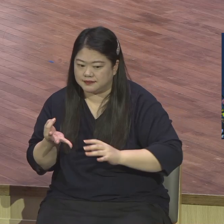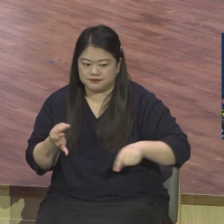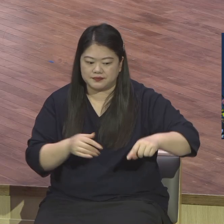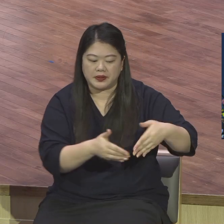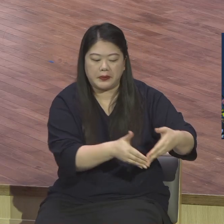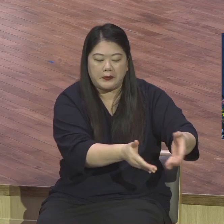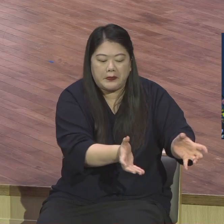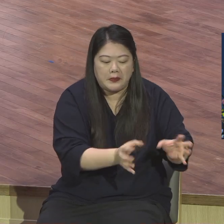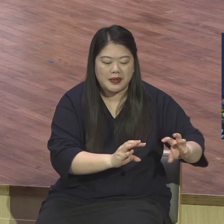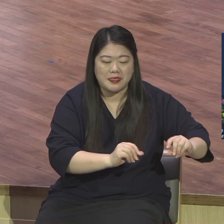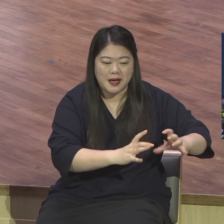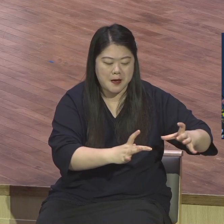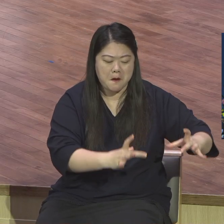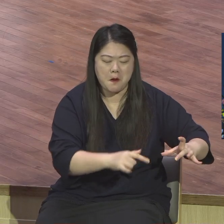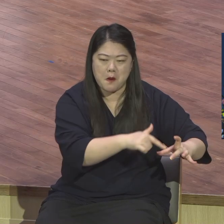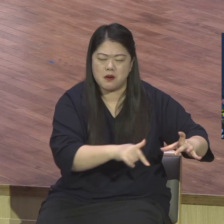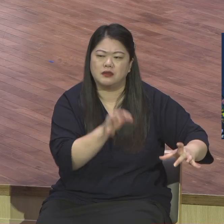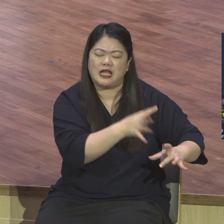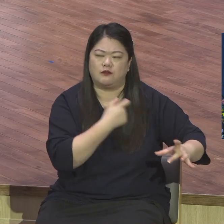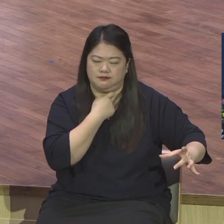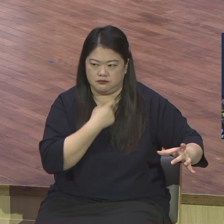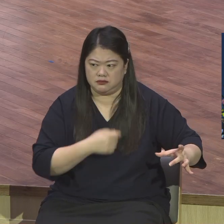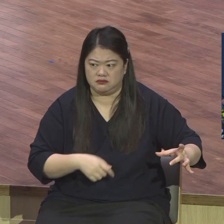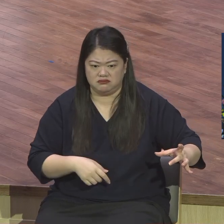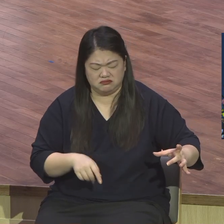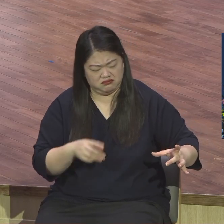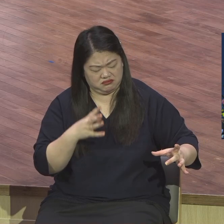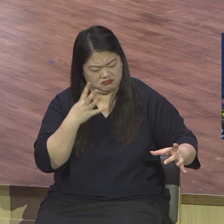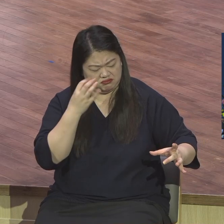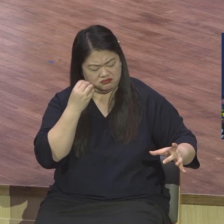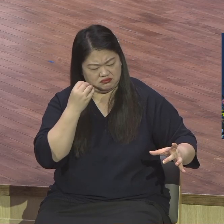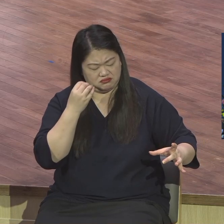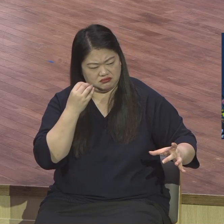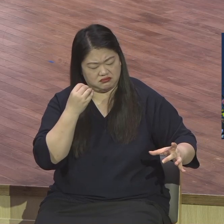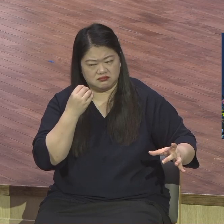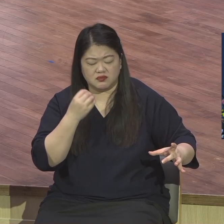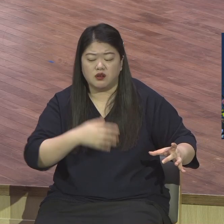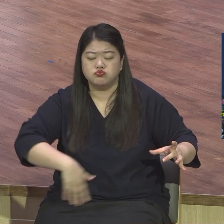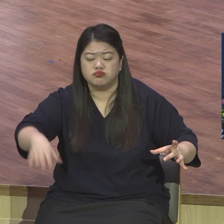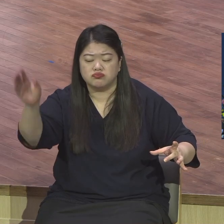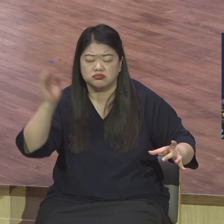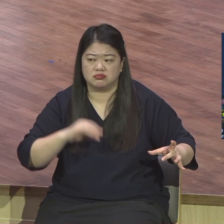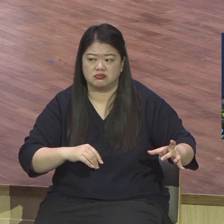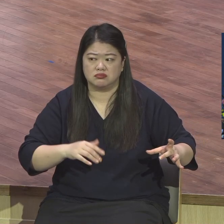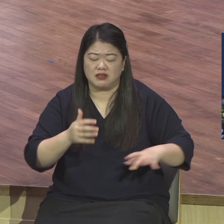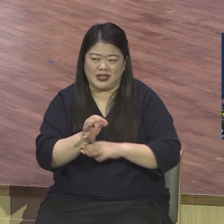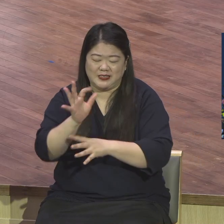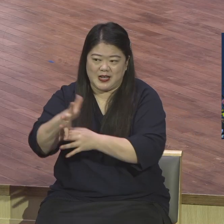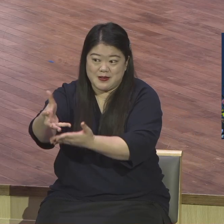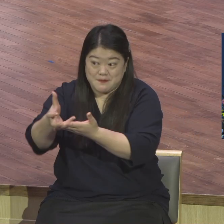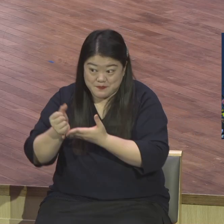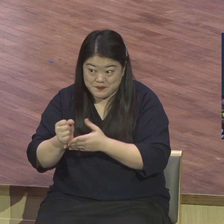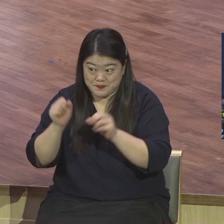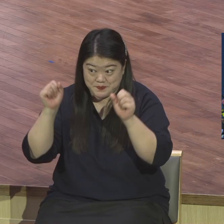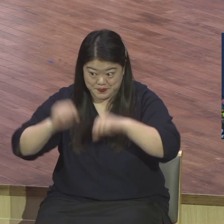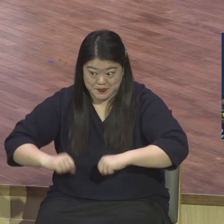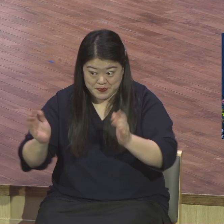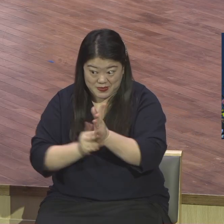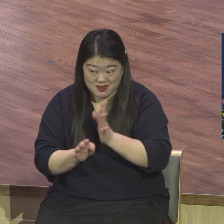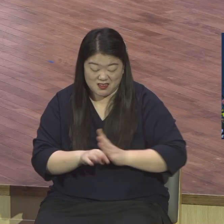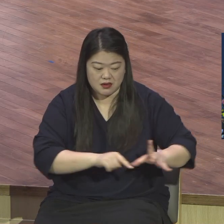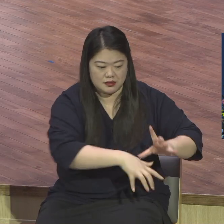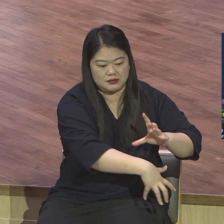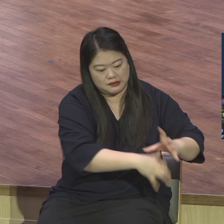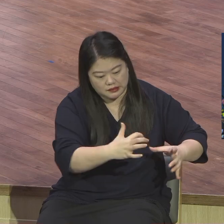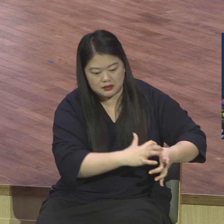내 생을 들여서 모든 걸 다 들여서 내 그리스도를 샀다. 예수 그리스도. 예수님의